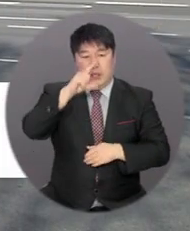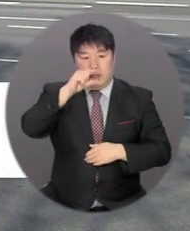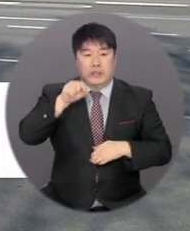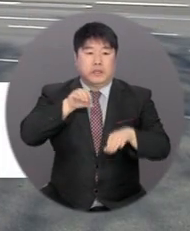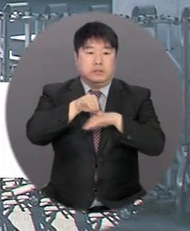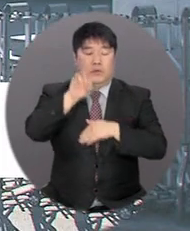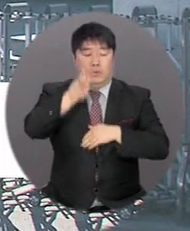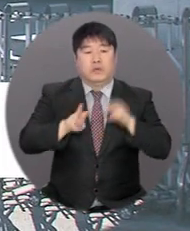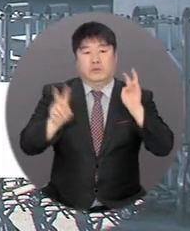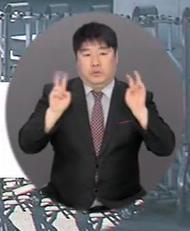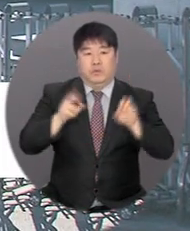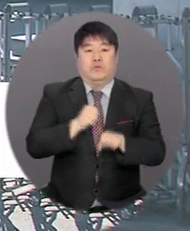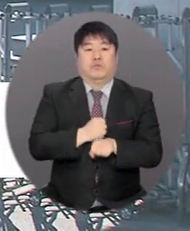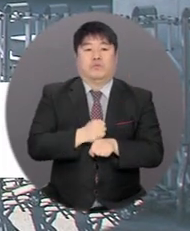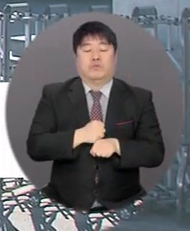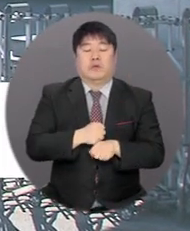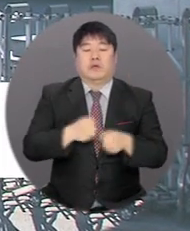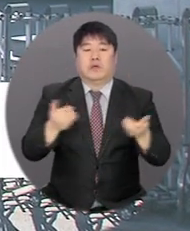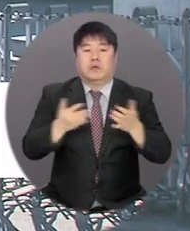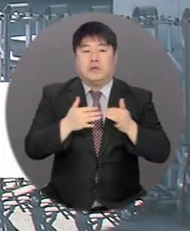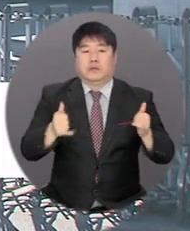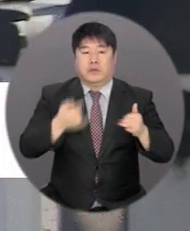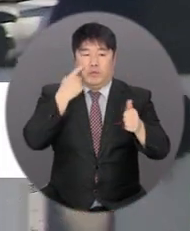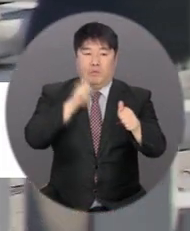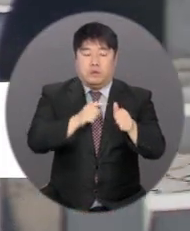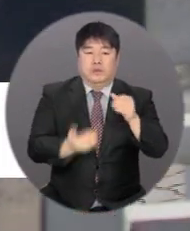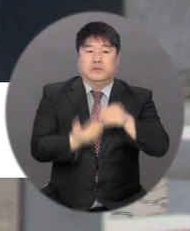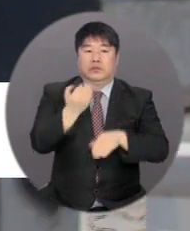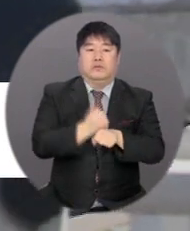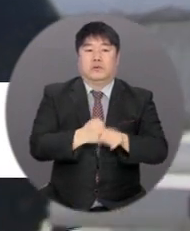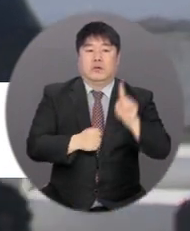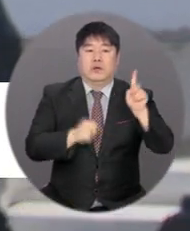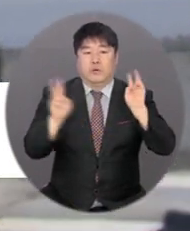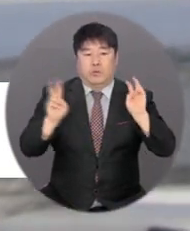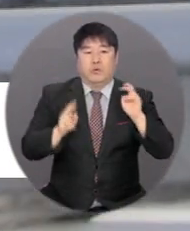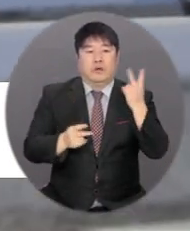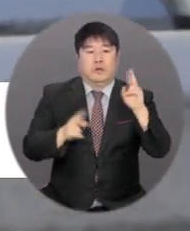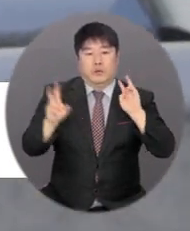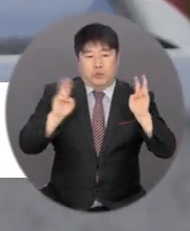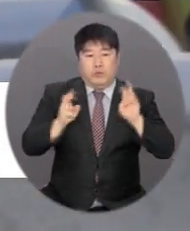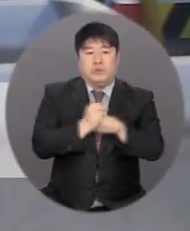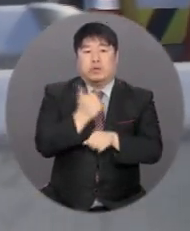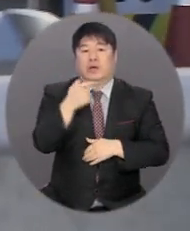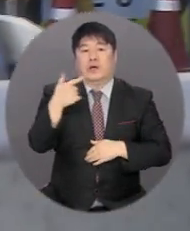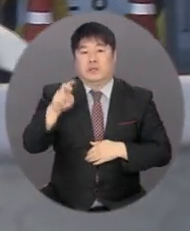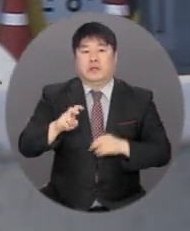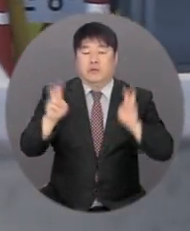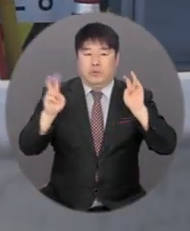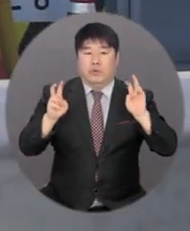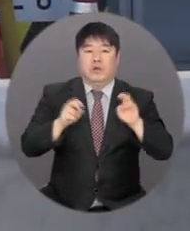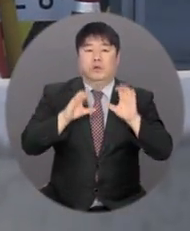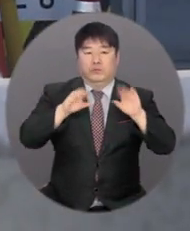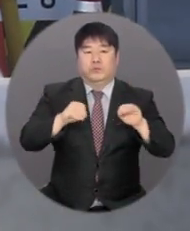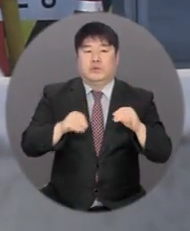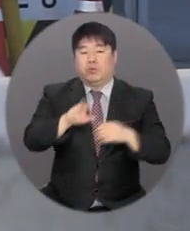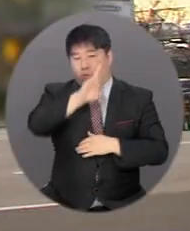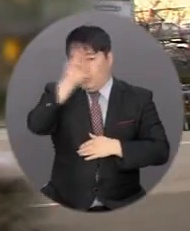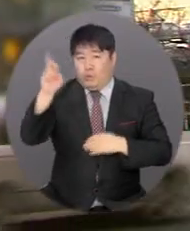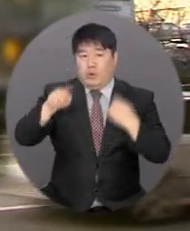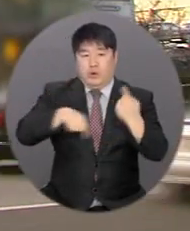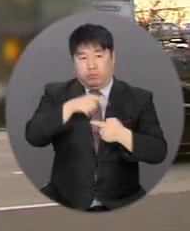광주 공장에서도 직원 확진자 발생에 따라서 1공장과 2공장, 하남 공장이 중단됐다가 오후에 가동을